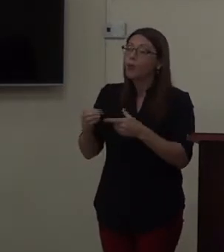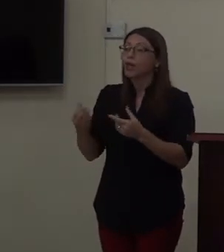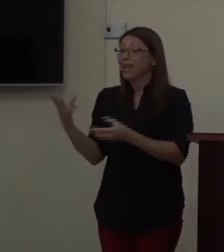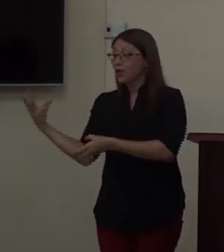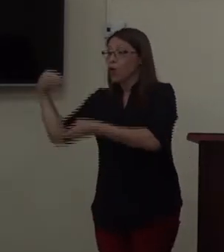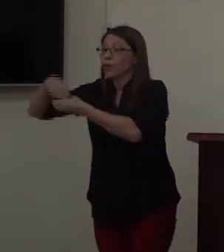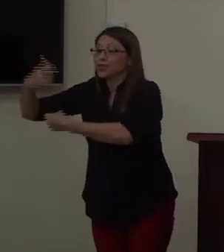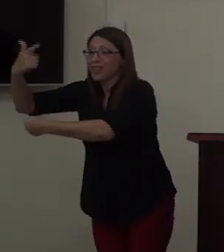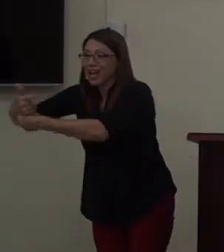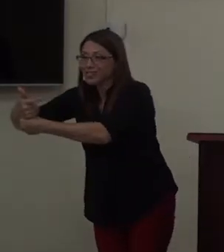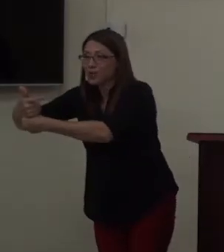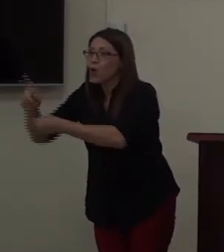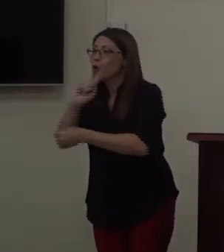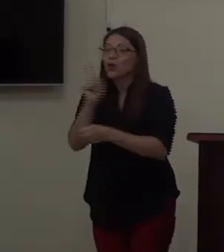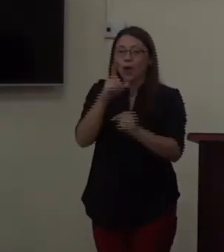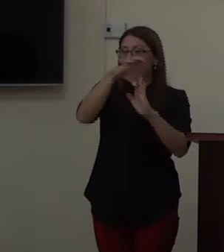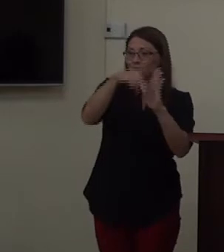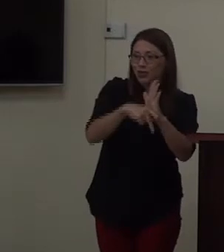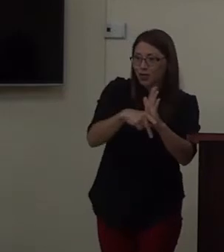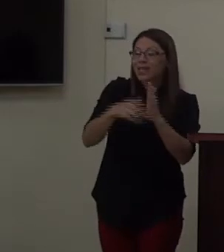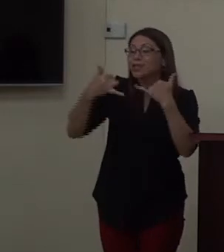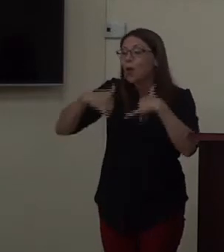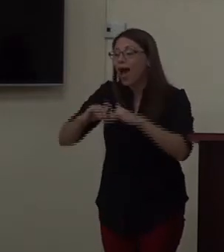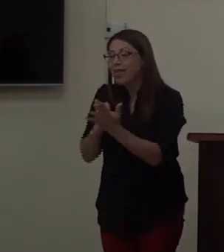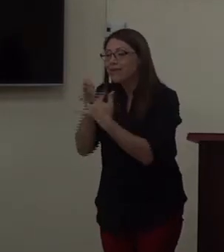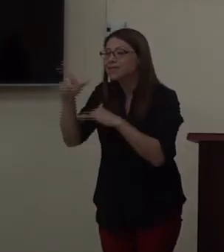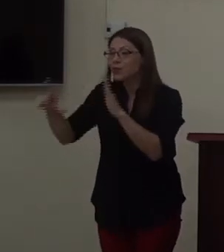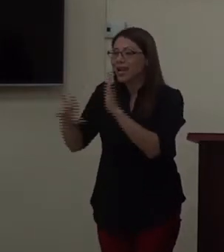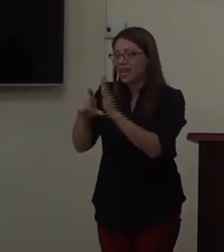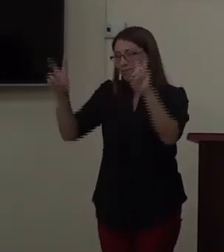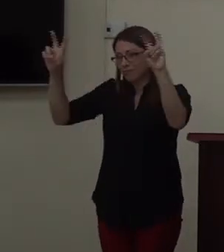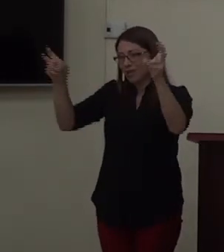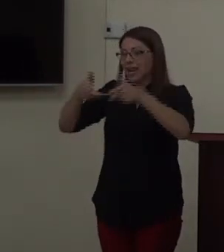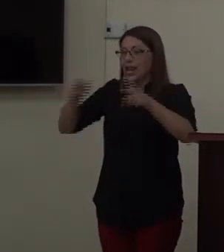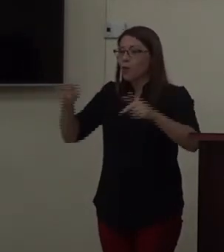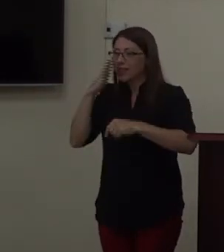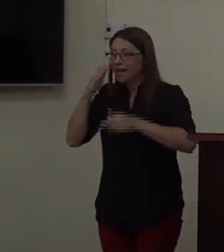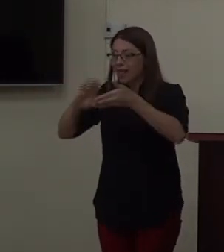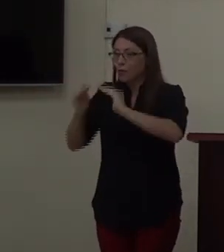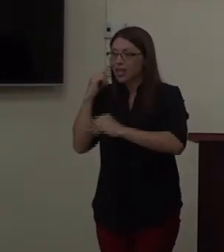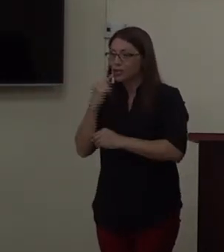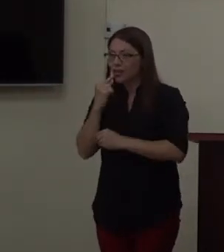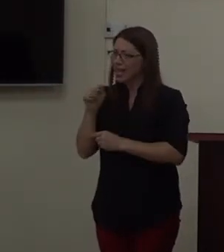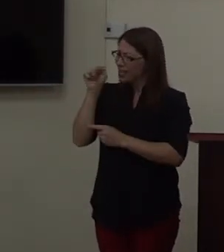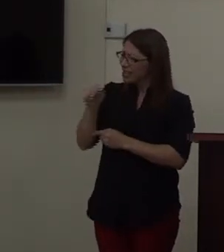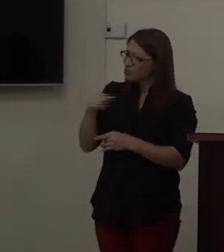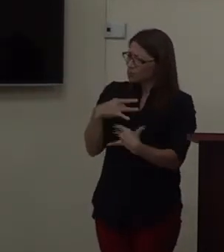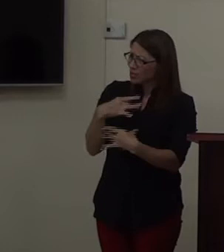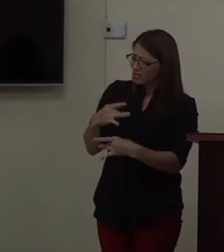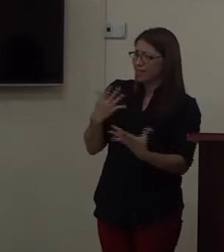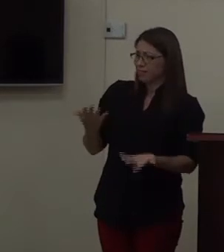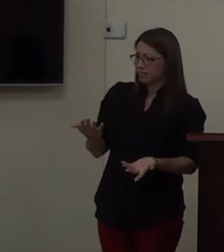LESCO, ya no en la Constitución, sino mediante una ley, ¿verdad?, como lengua materna de la comunidad sorda. Y esto a mí me parece muy